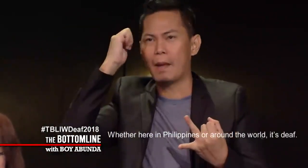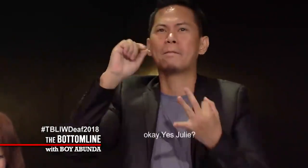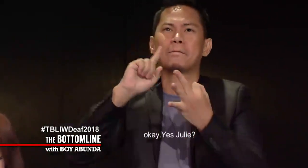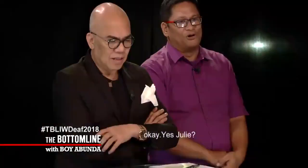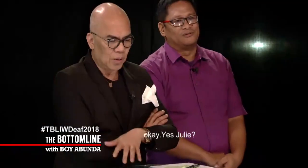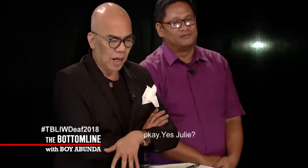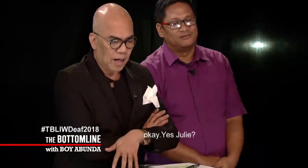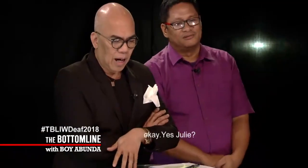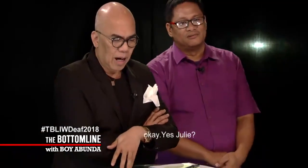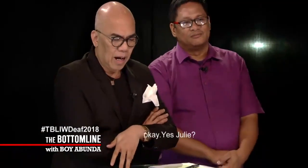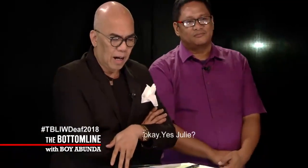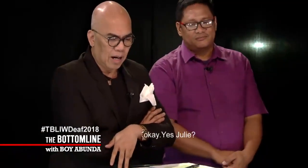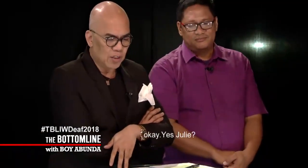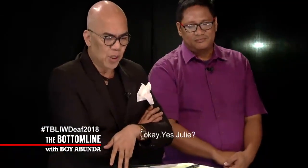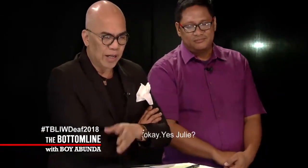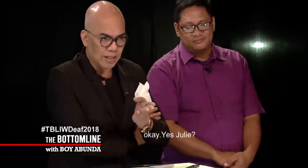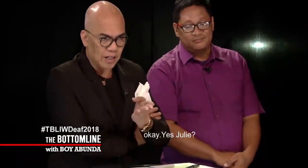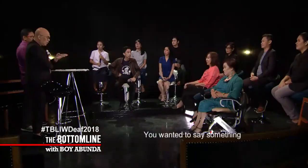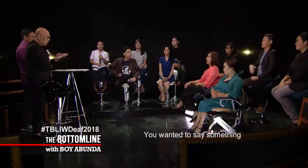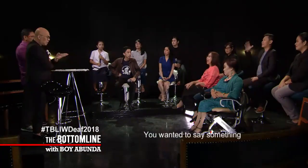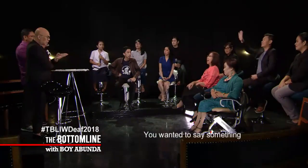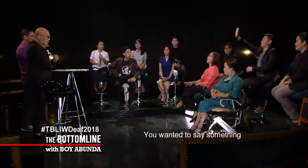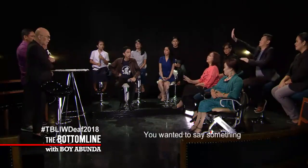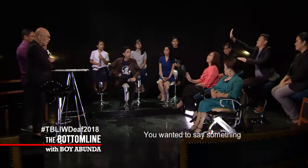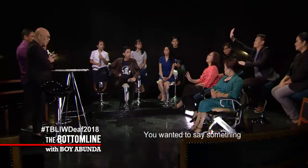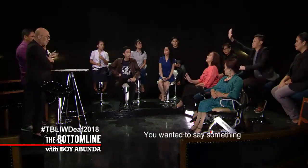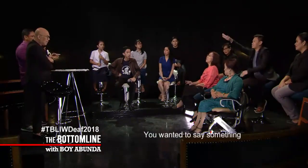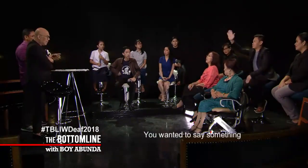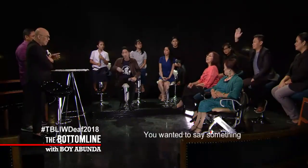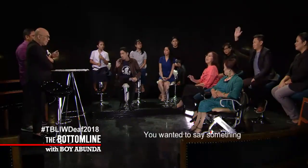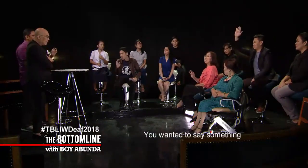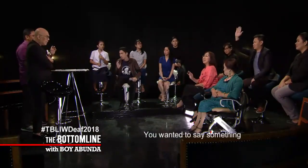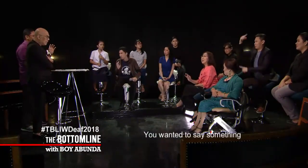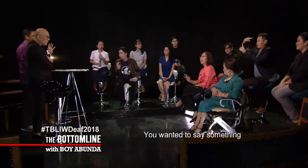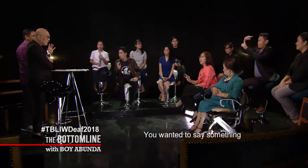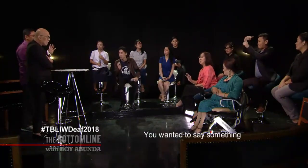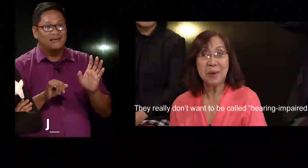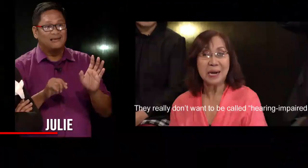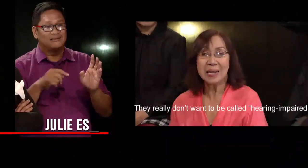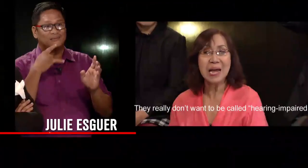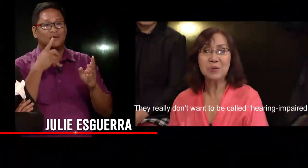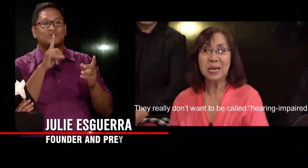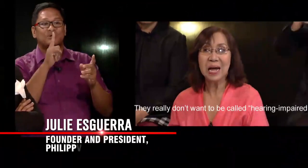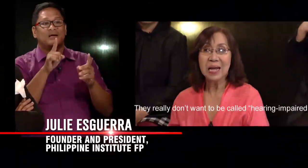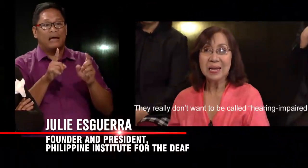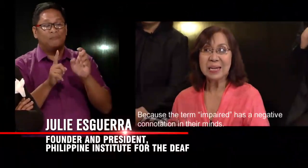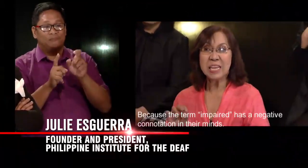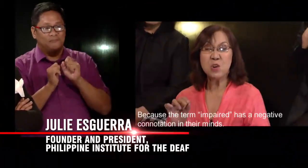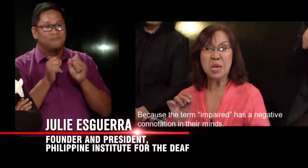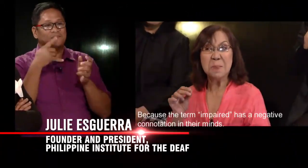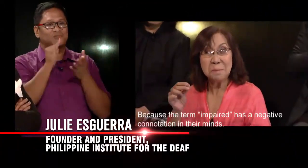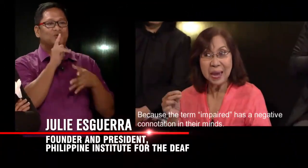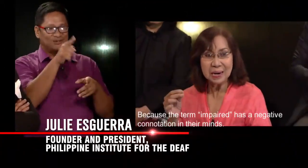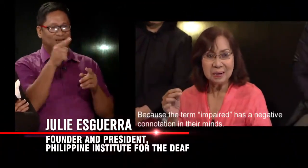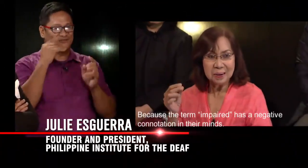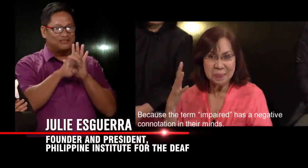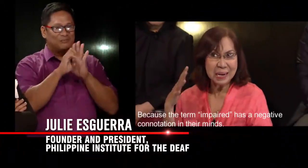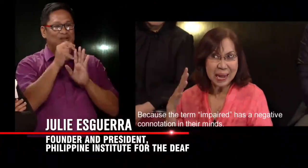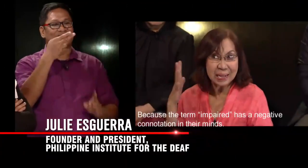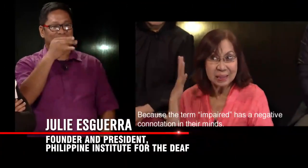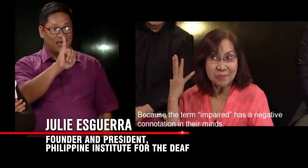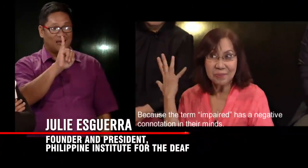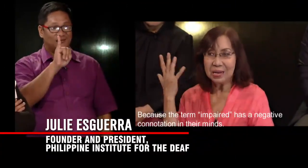bingi po. Okay. Julius, you wanted to say Ayaw something? rin nilang tawaging hearing impaired, ayaw nila. Kasi yung impaired,